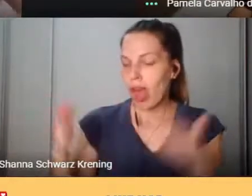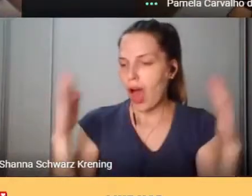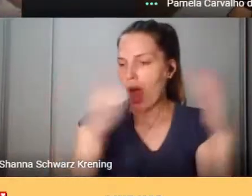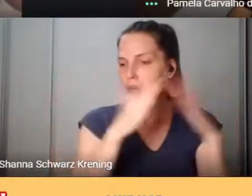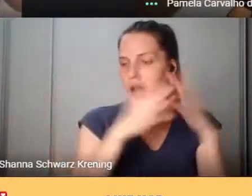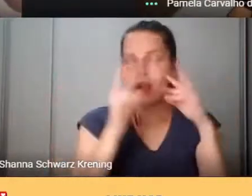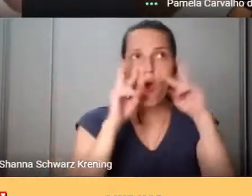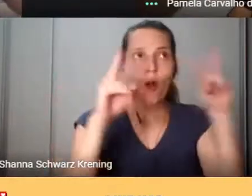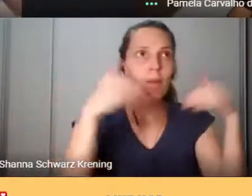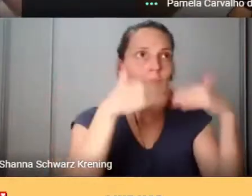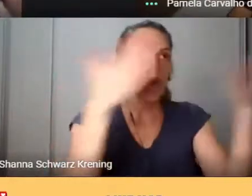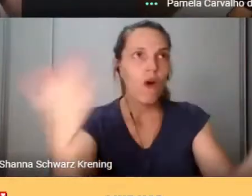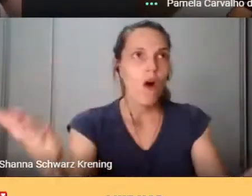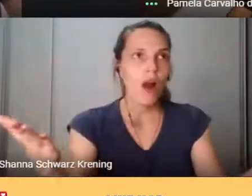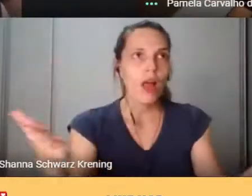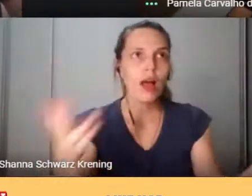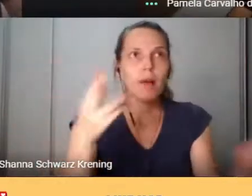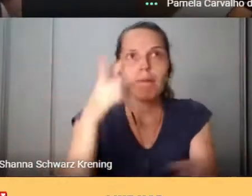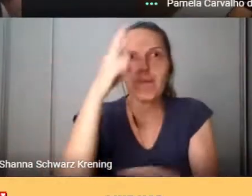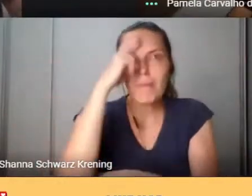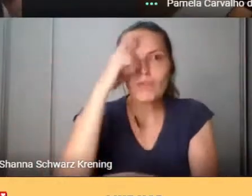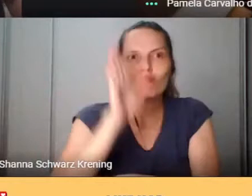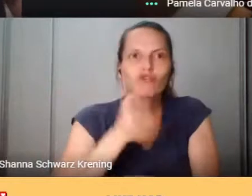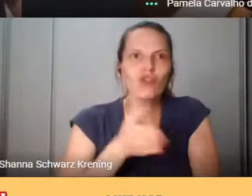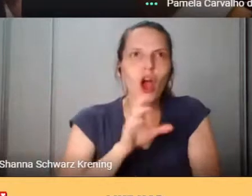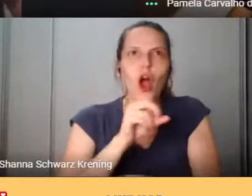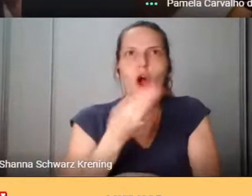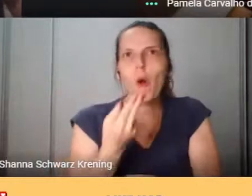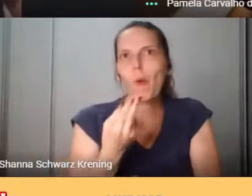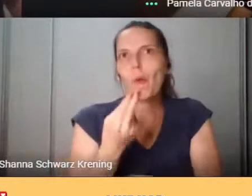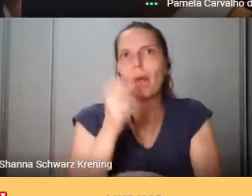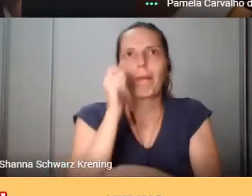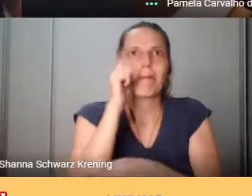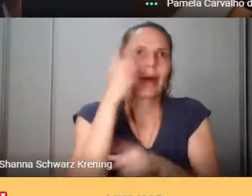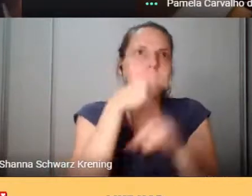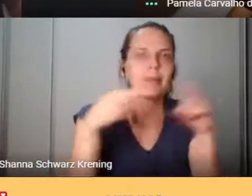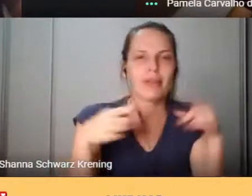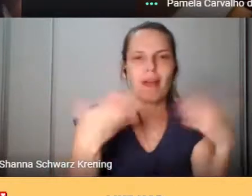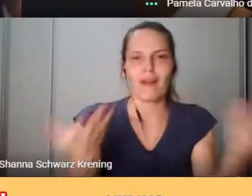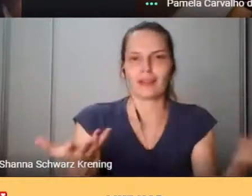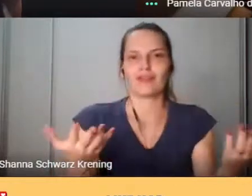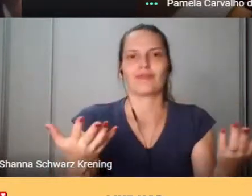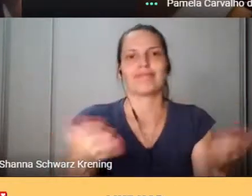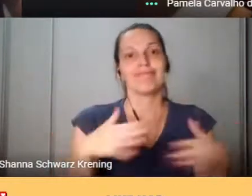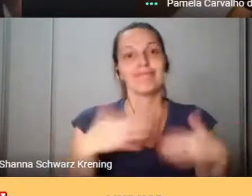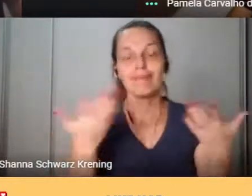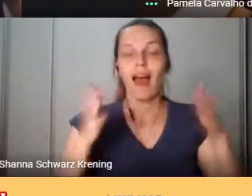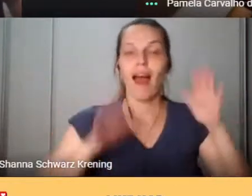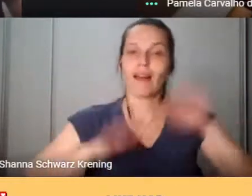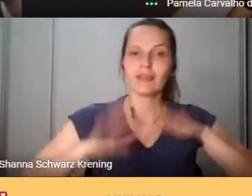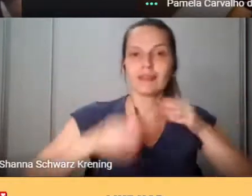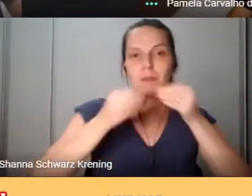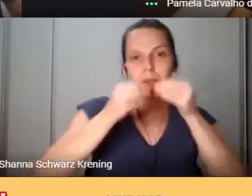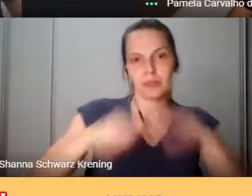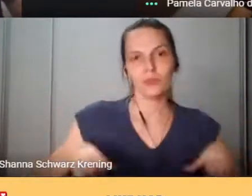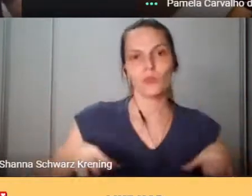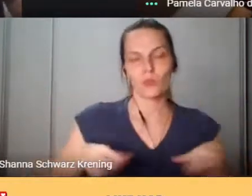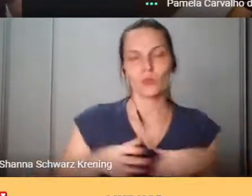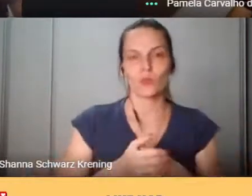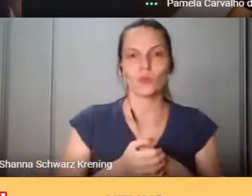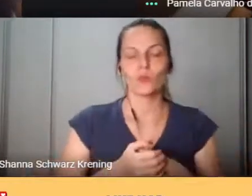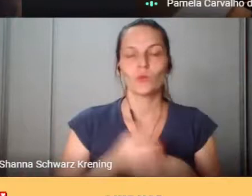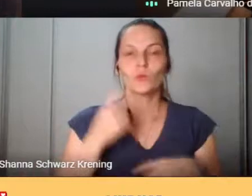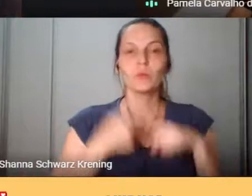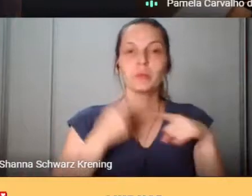meio da manhã, assim. E isso, bom, muitas vezes também nos traz algum prejuízo, né? No sentido de a gente não